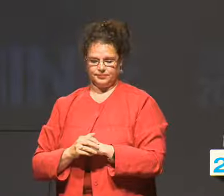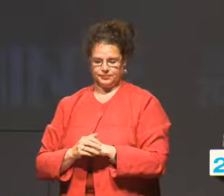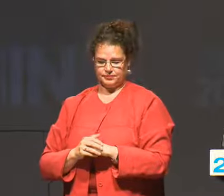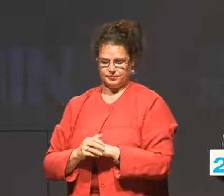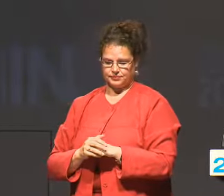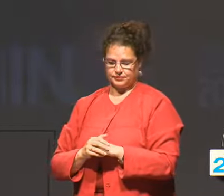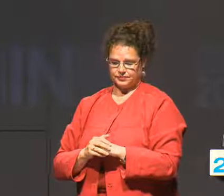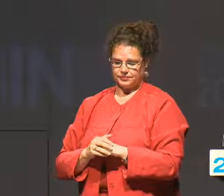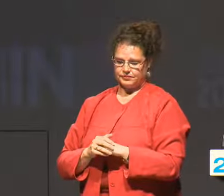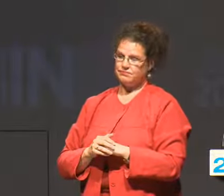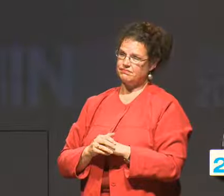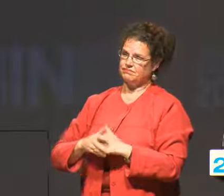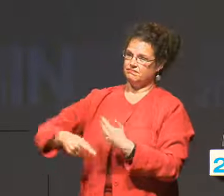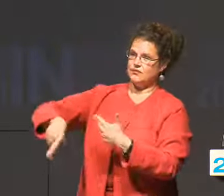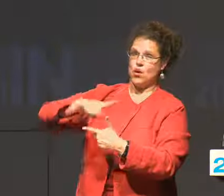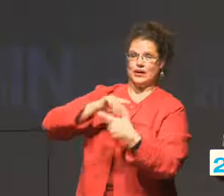zu bezeichnen.